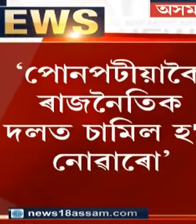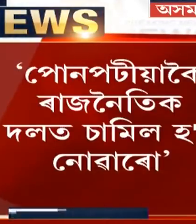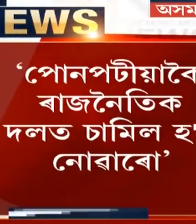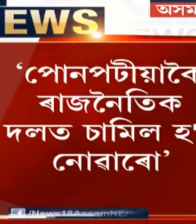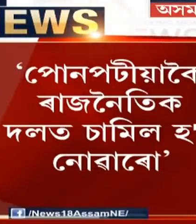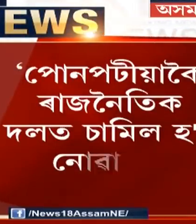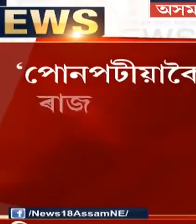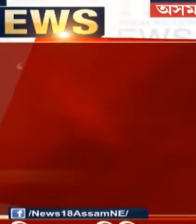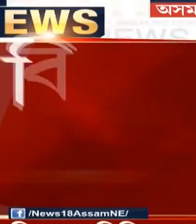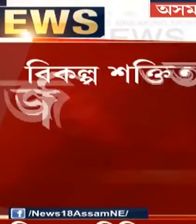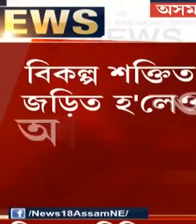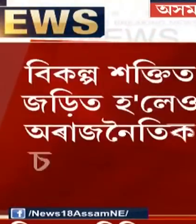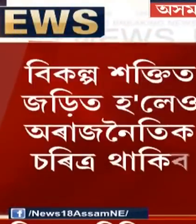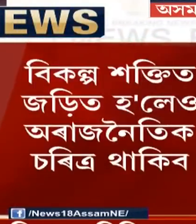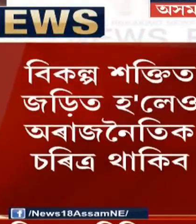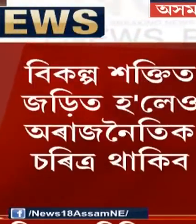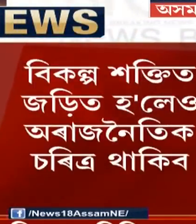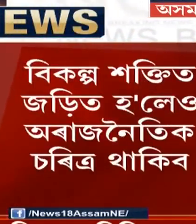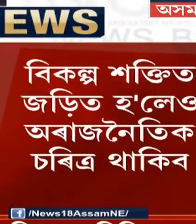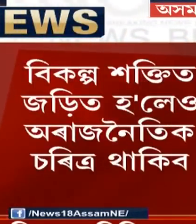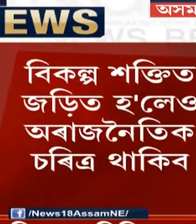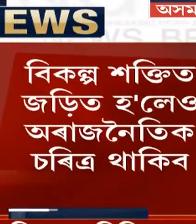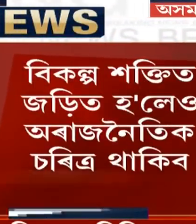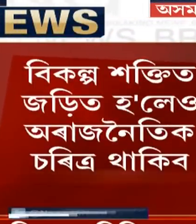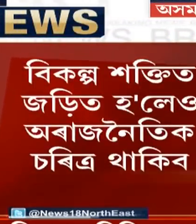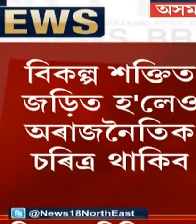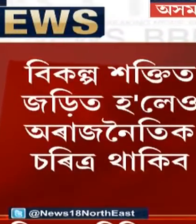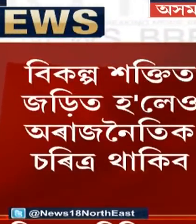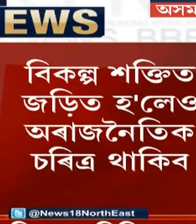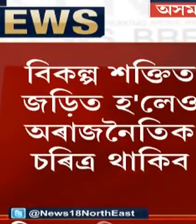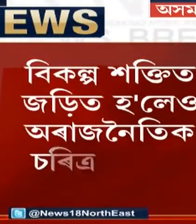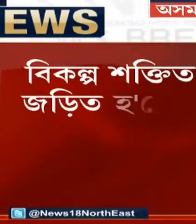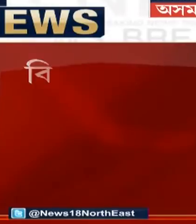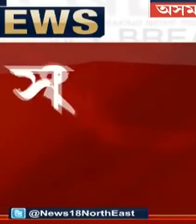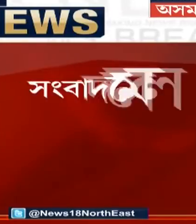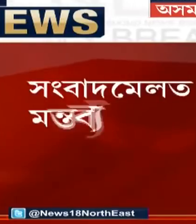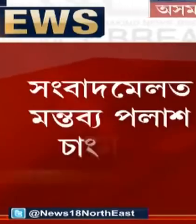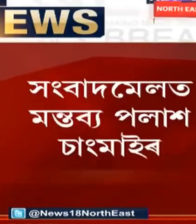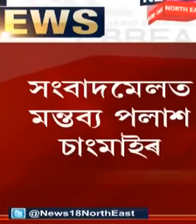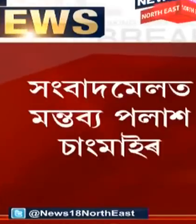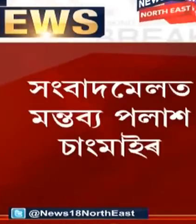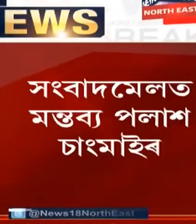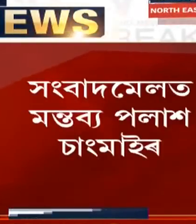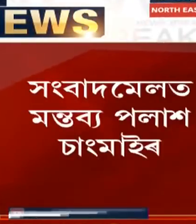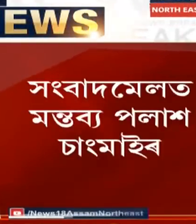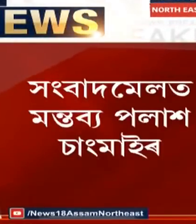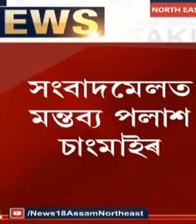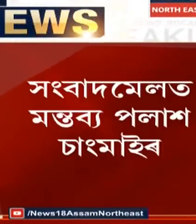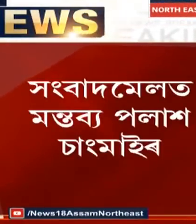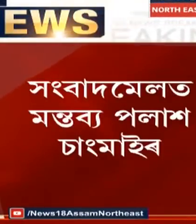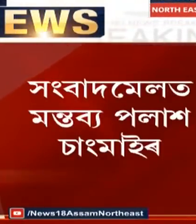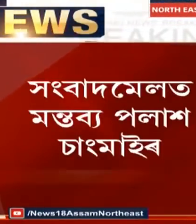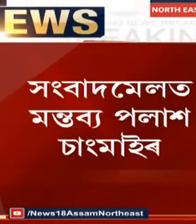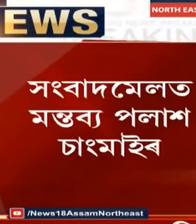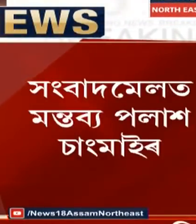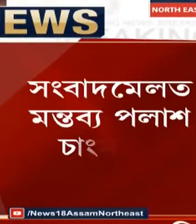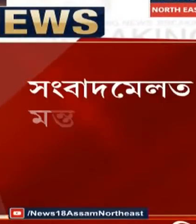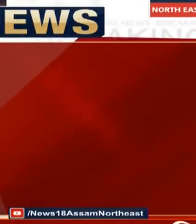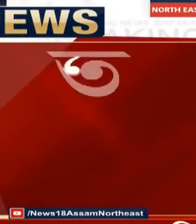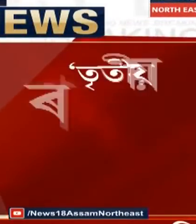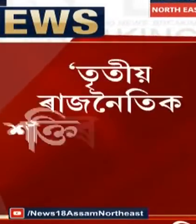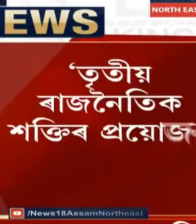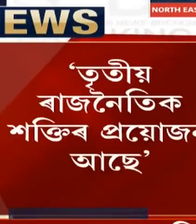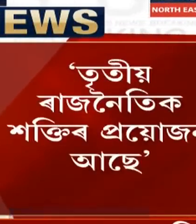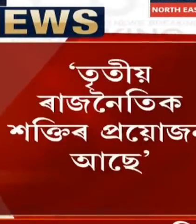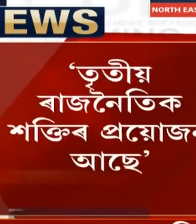হয়ে বৃহৎ যেবিলাক রাষ্ট্রীয় শক্তি আর ইতিমধ্যে যেবিলাক শক্তিয়ে অসমক প্রতারণা করলে আমার আঞ্চলিক শক্তি বা যেবিলাক